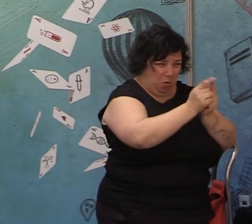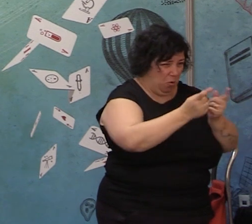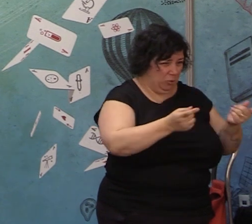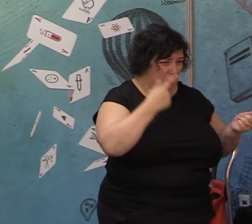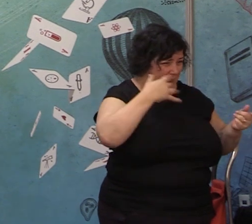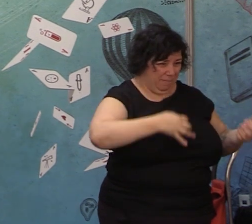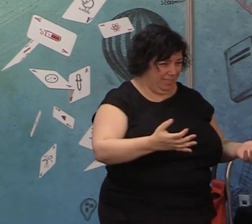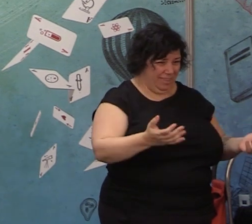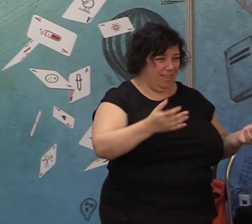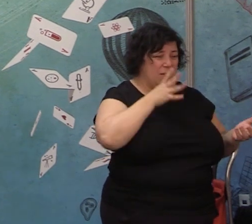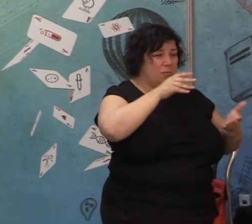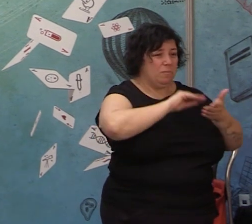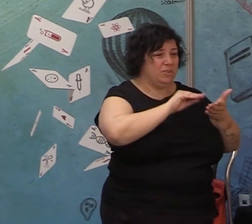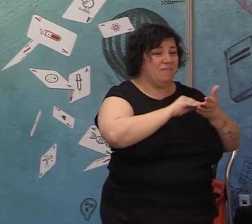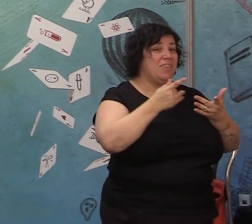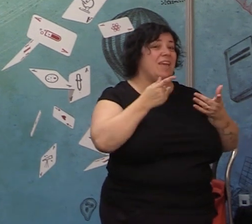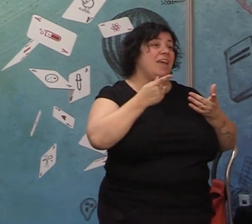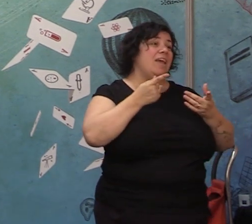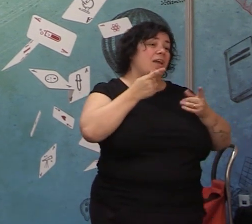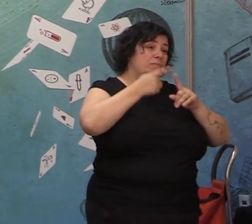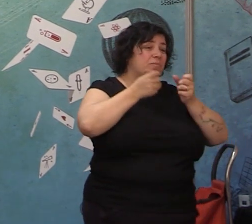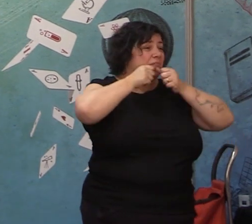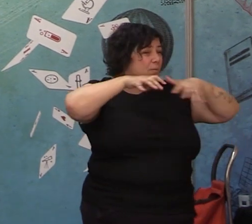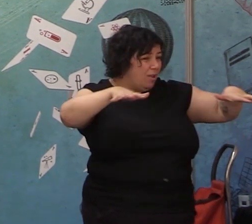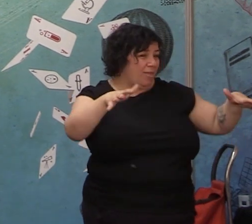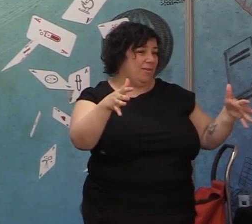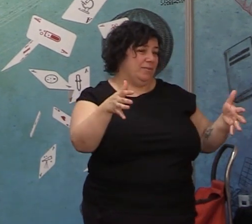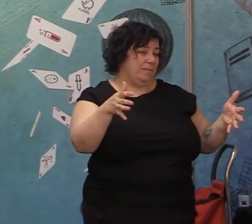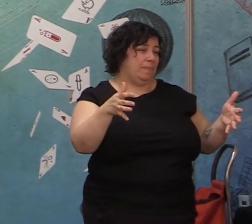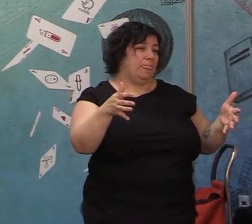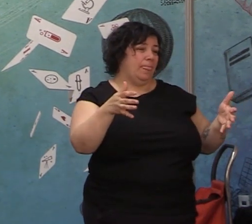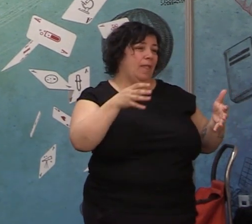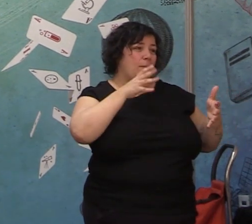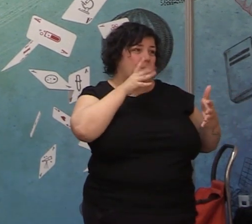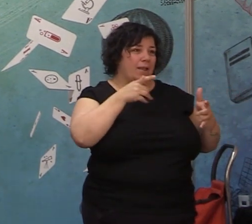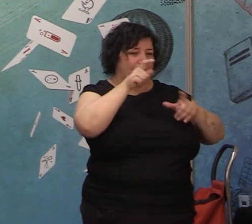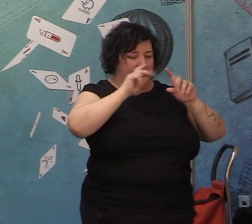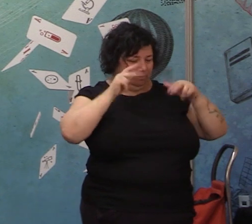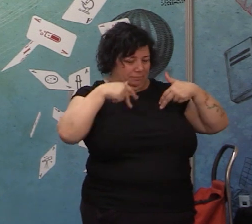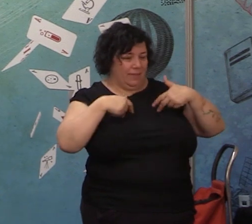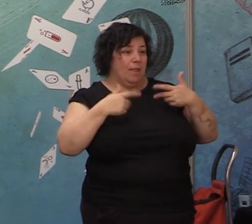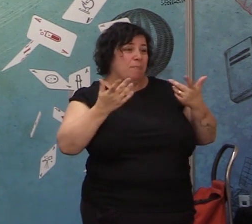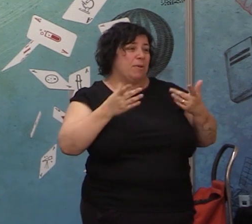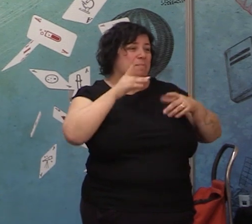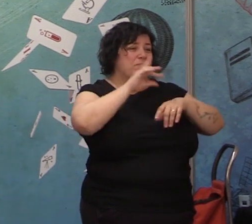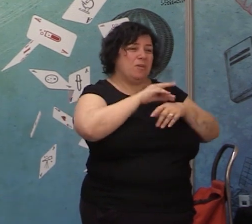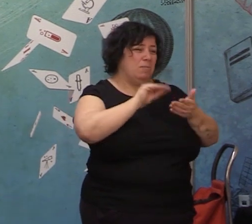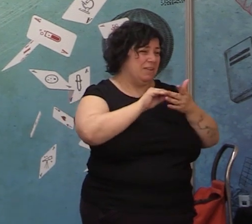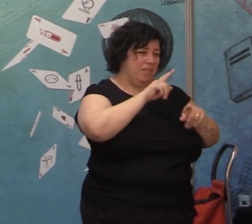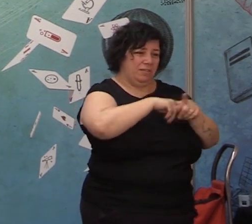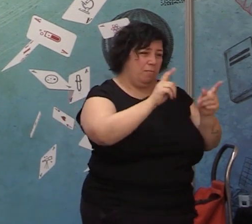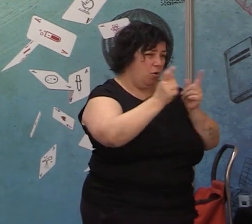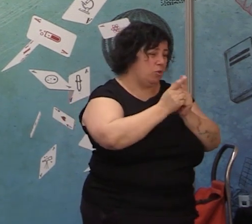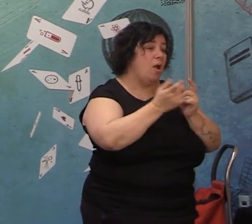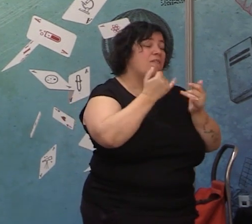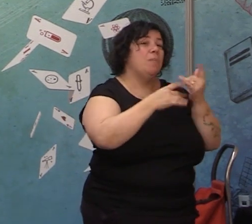eso pues también muchas veces la divulgación es muy buena. Pues con eso el médico de cabecera puede hacer un